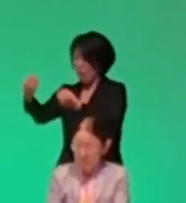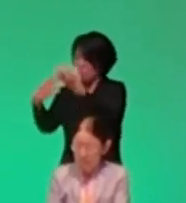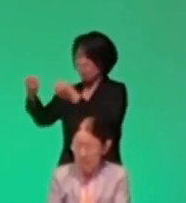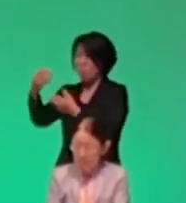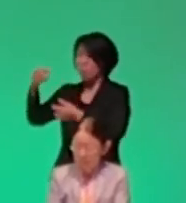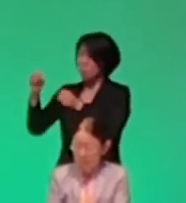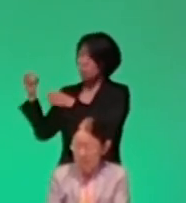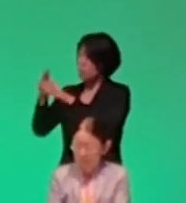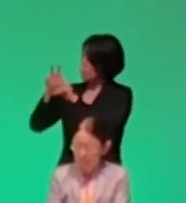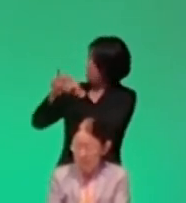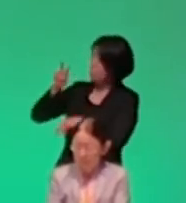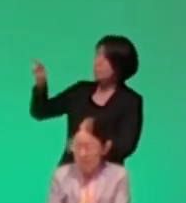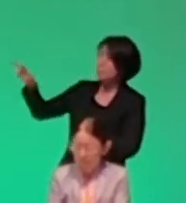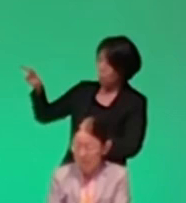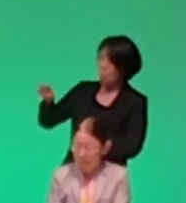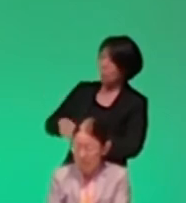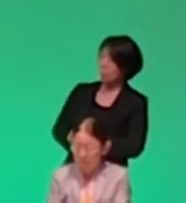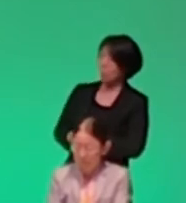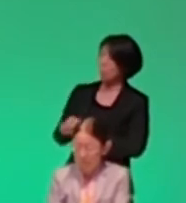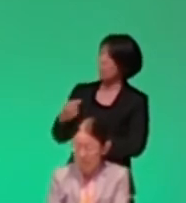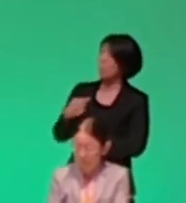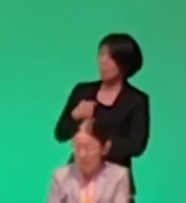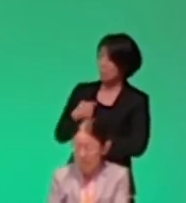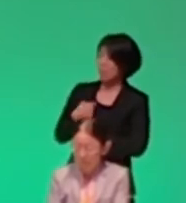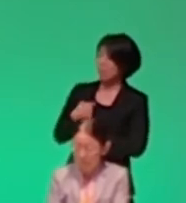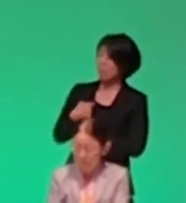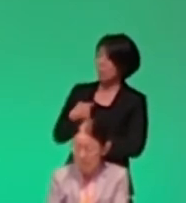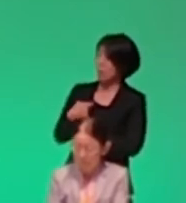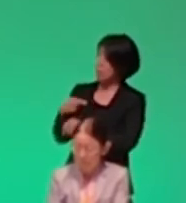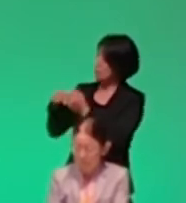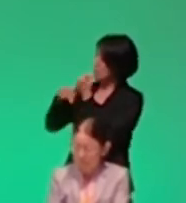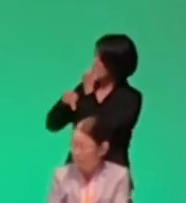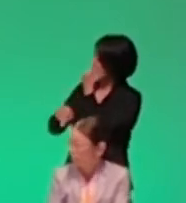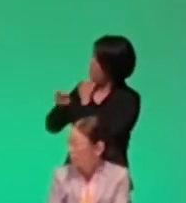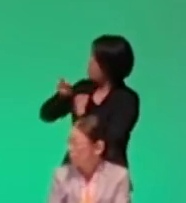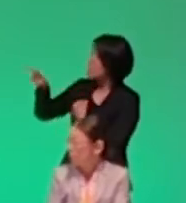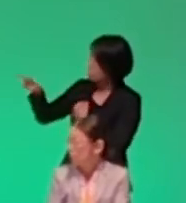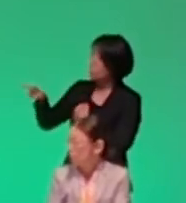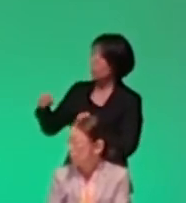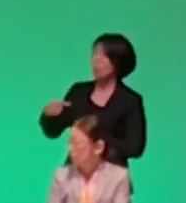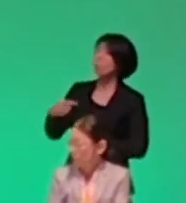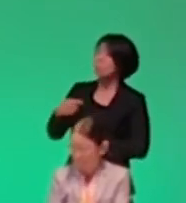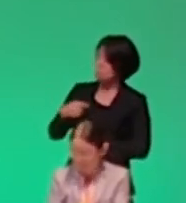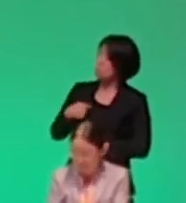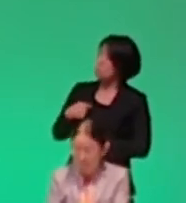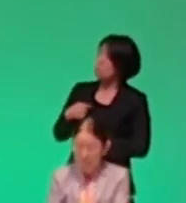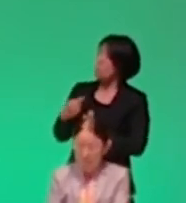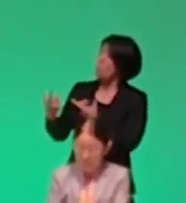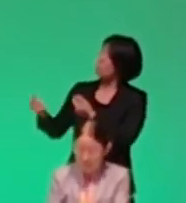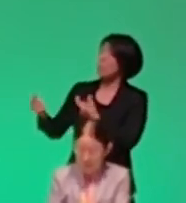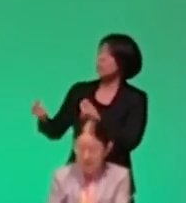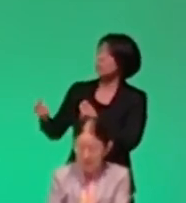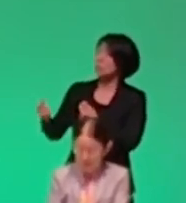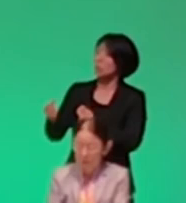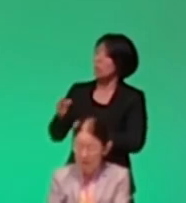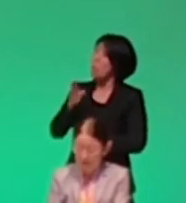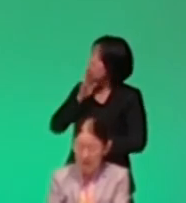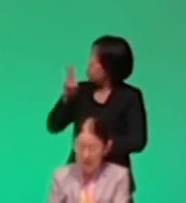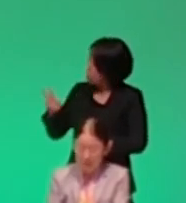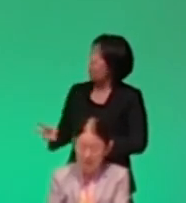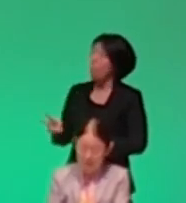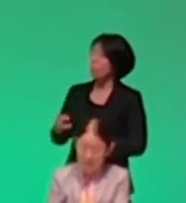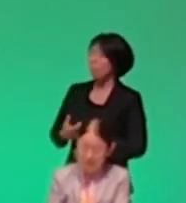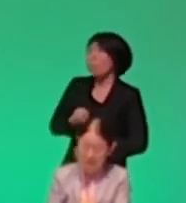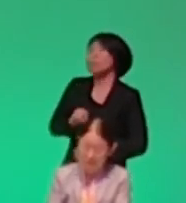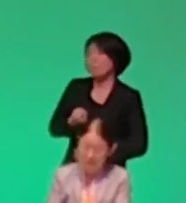、私はやっぱりそこの本質を見る限り、私とほとんど一緒だから事実だろうっていうのは確信でき